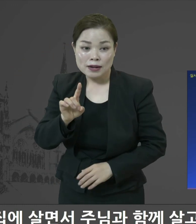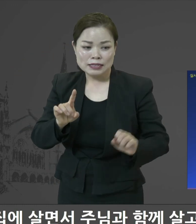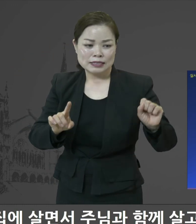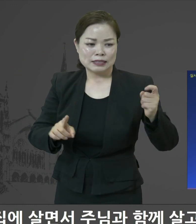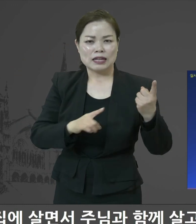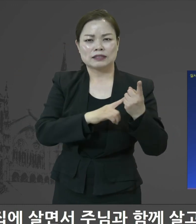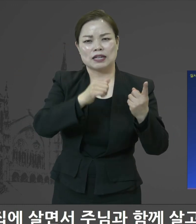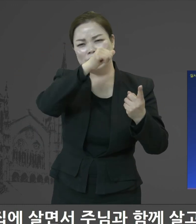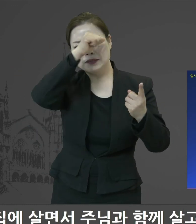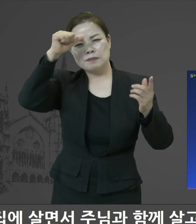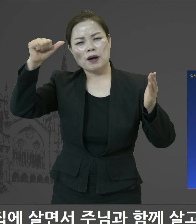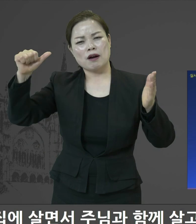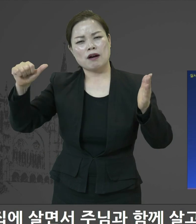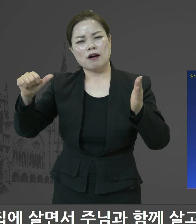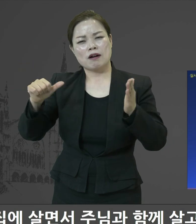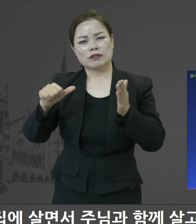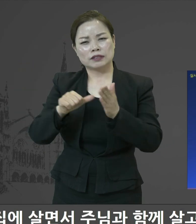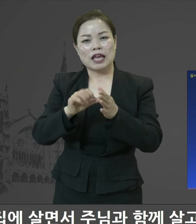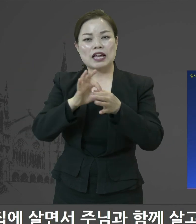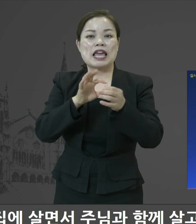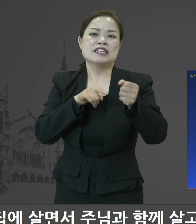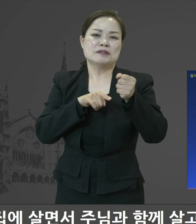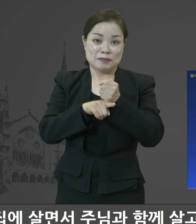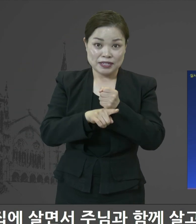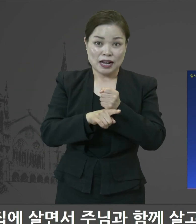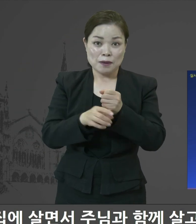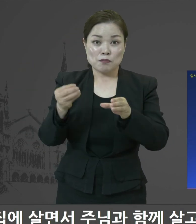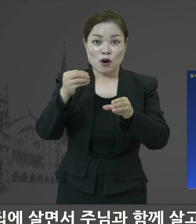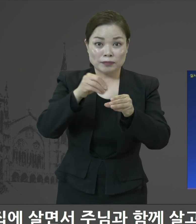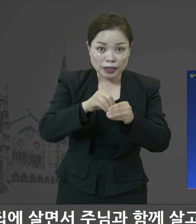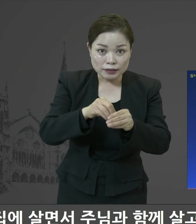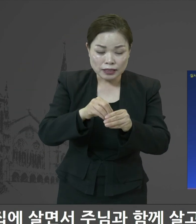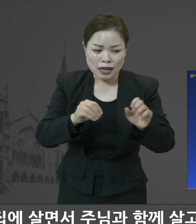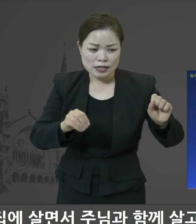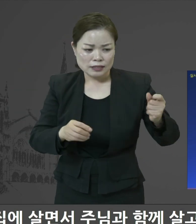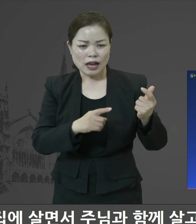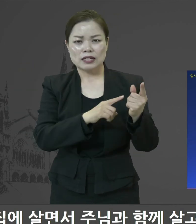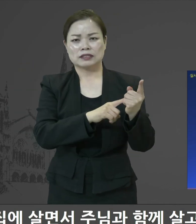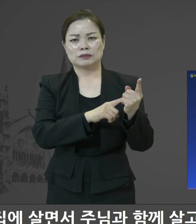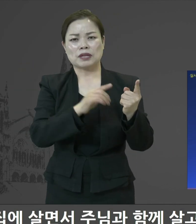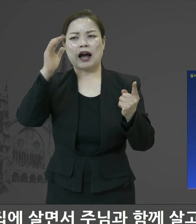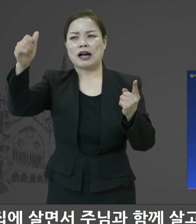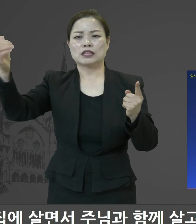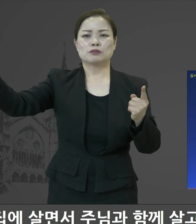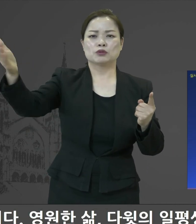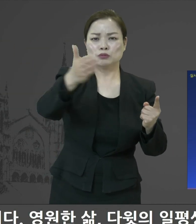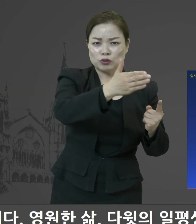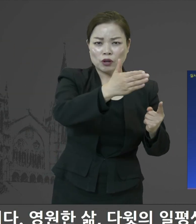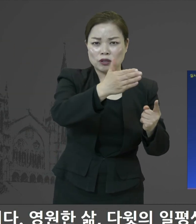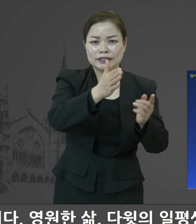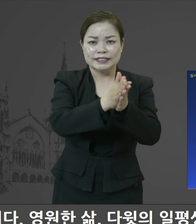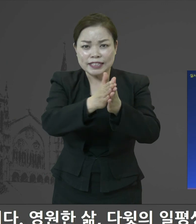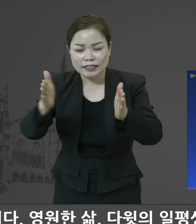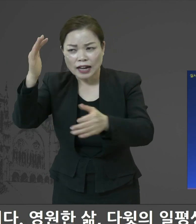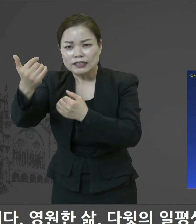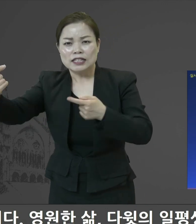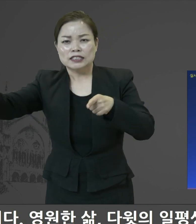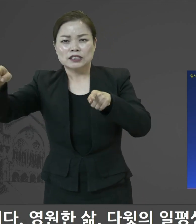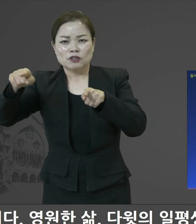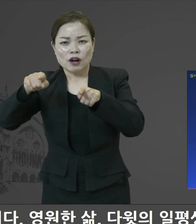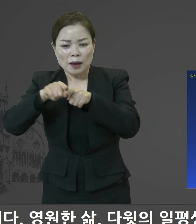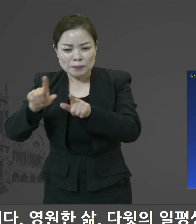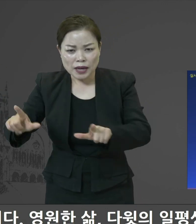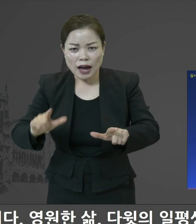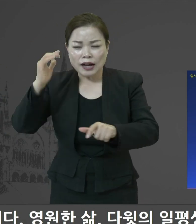다윗의 일평생을 의미하는 것이기도 합니다. 다윗의 인생은 하나님으로부터 시작해서 하나님과 함께 살고